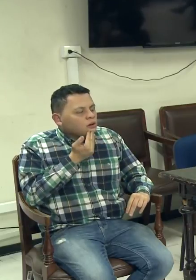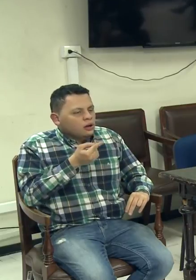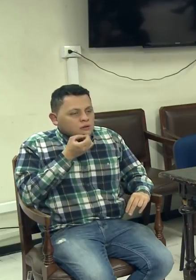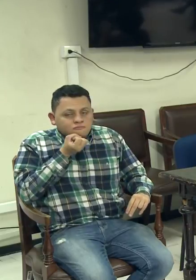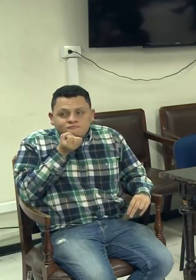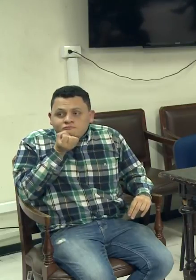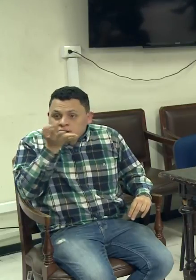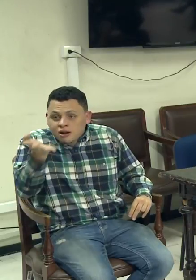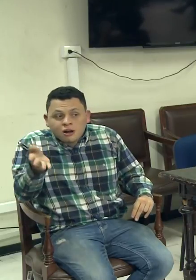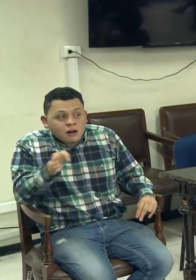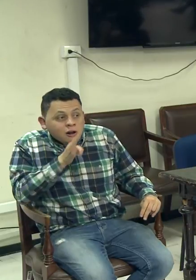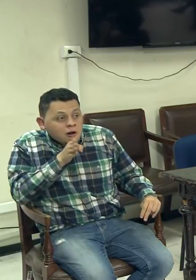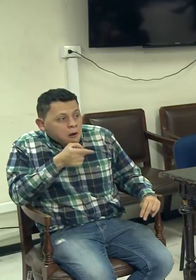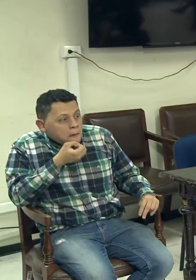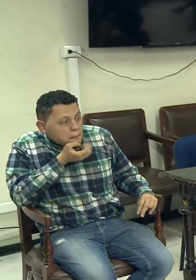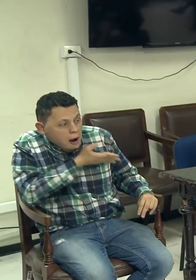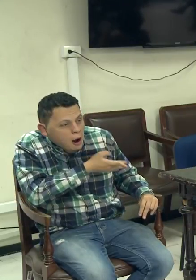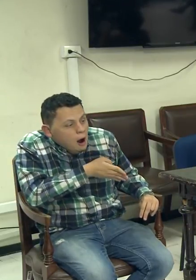esa violencia?